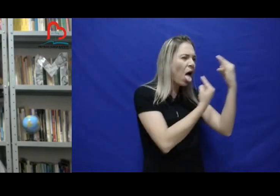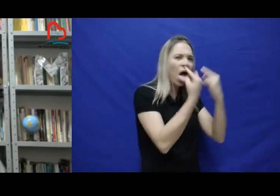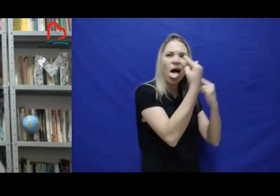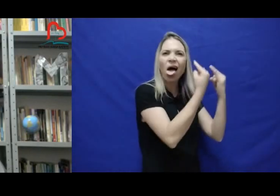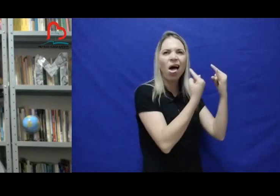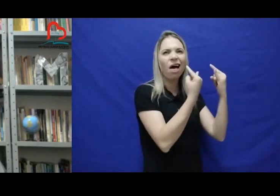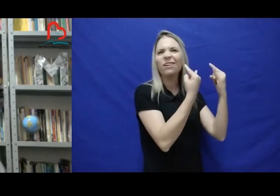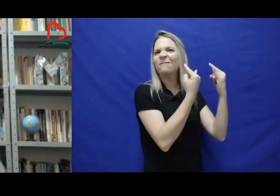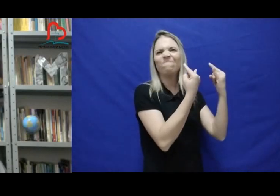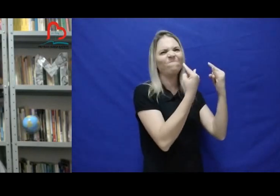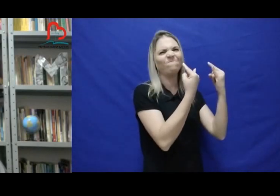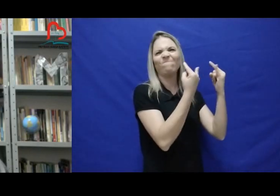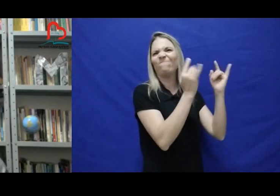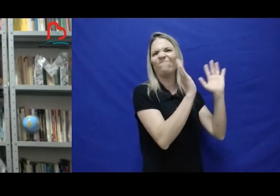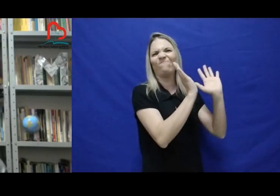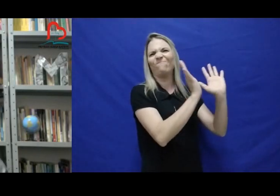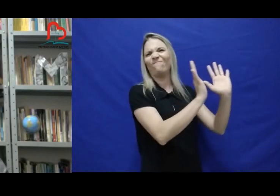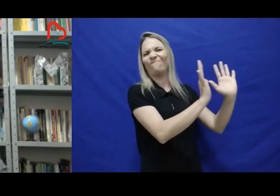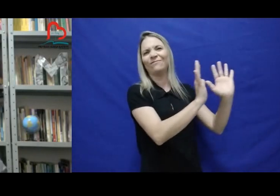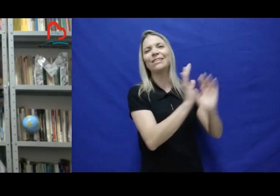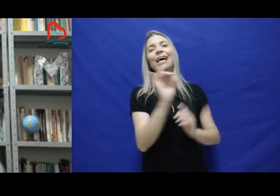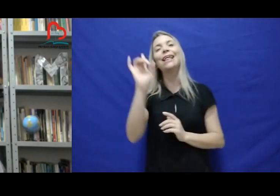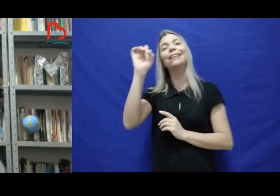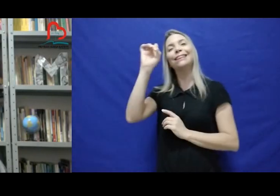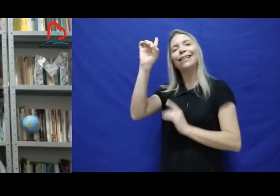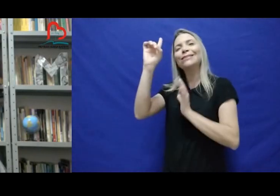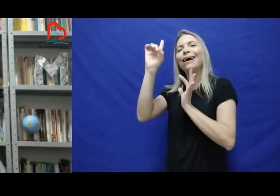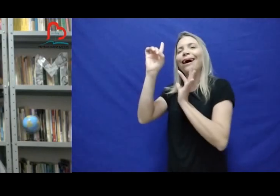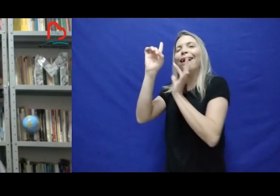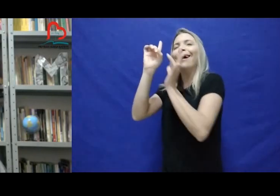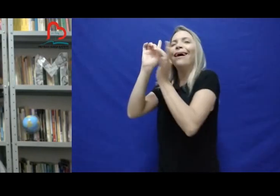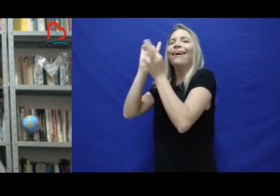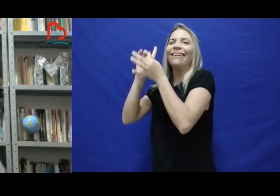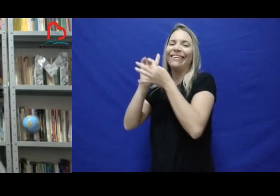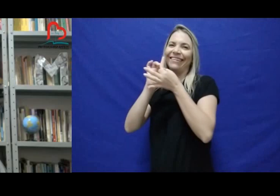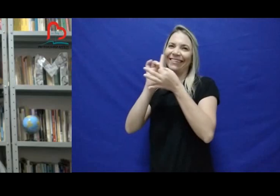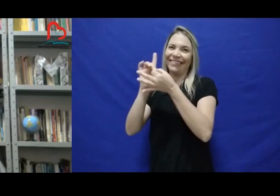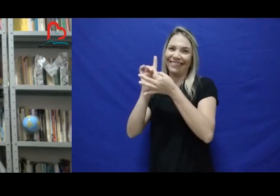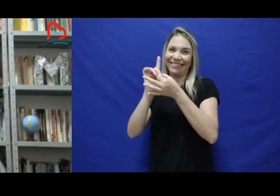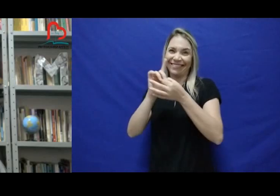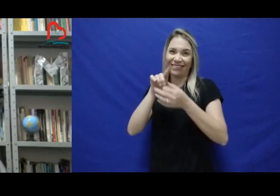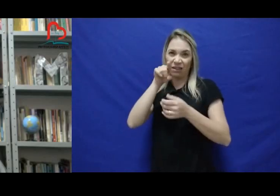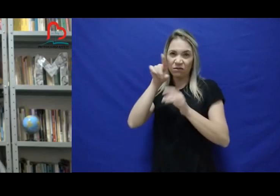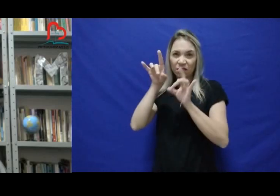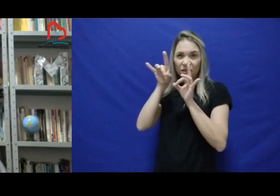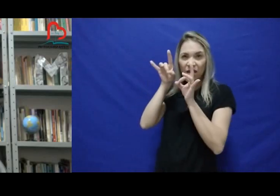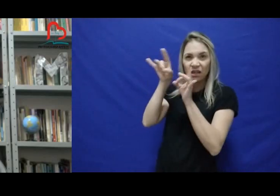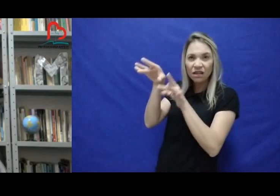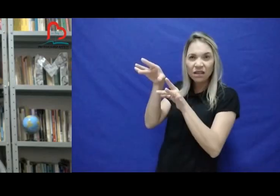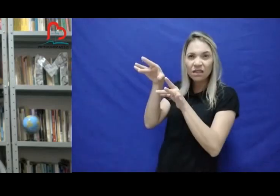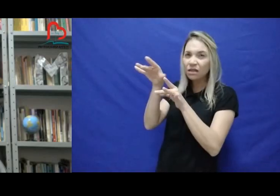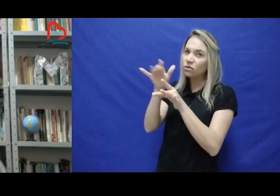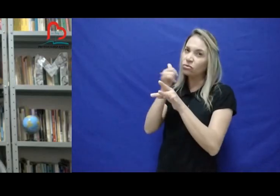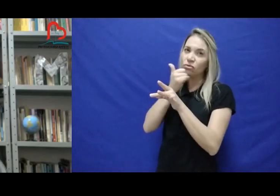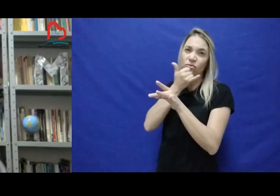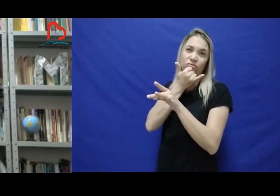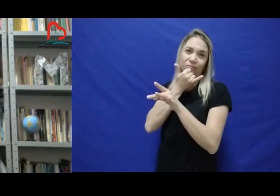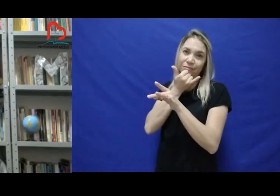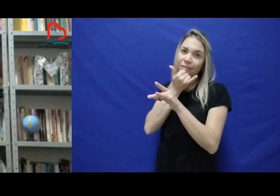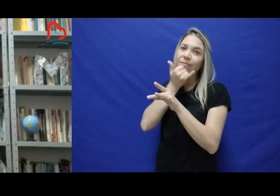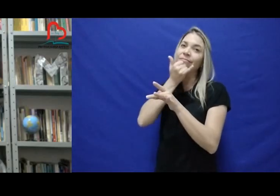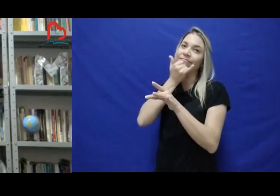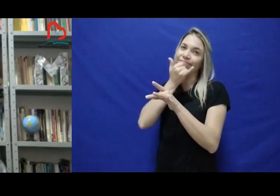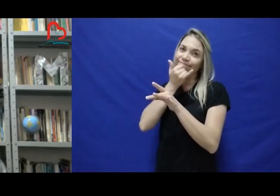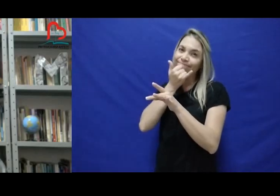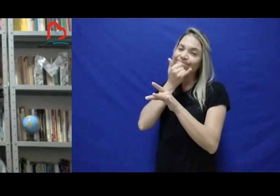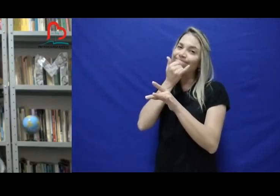você abandone o Senhor. Deus continua sendo Deus, mas se você o deixa, você deixa a